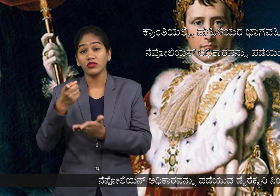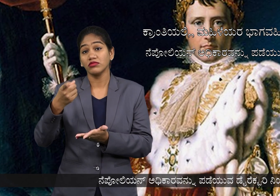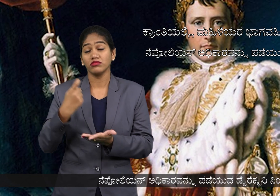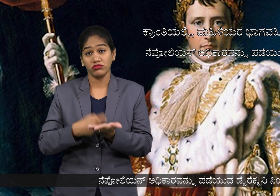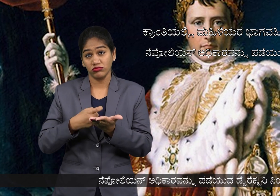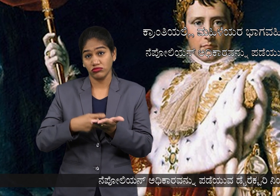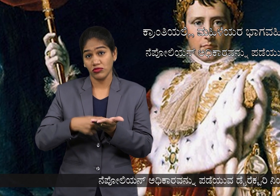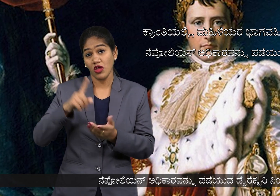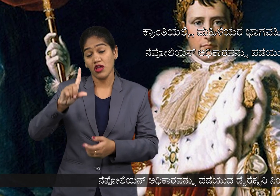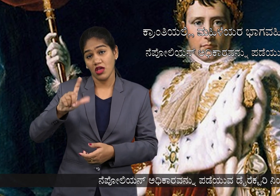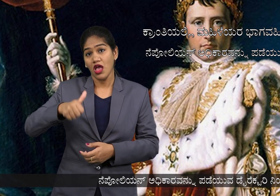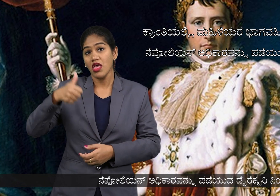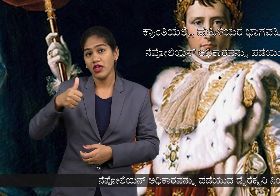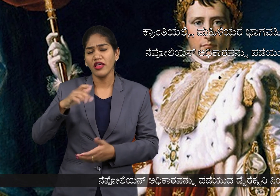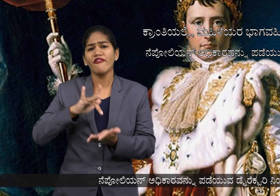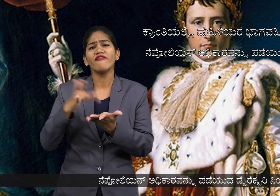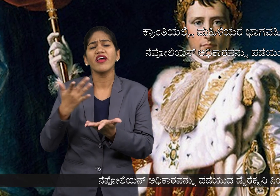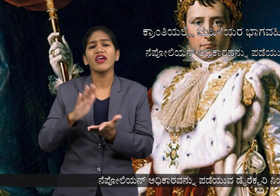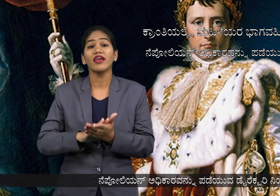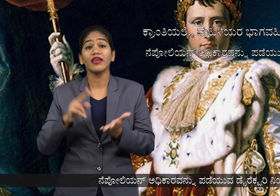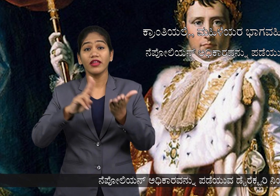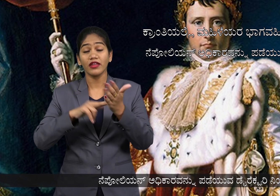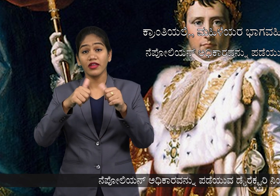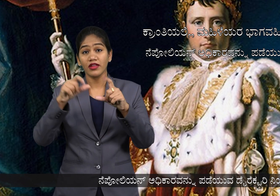ನೆಪೋಲಿಯನ್ ಅಧಿಕಾರವನ್ನ ಪಡೆಯುವ ಡೈರೆಕ್ಟರಿ ನಿಯಮ.